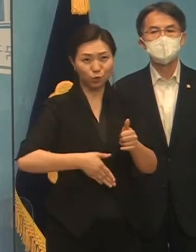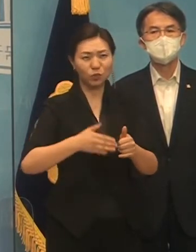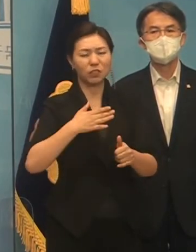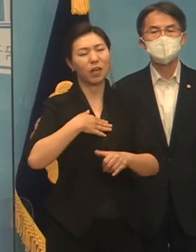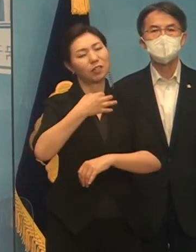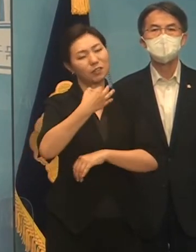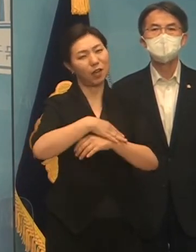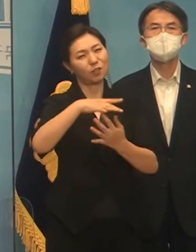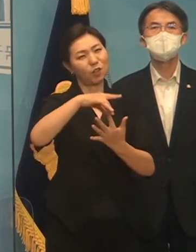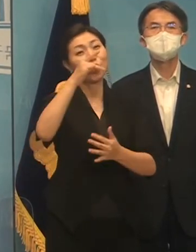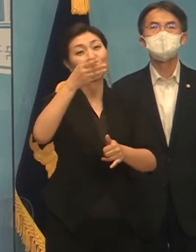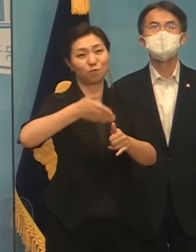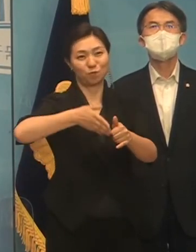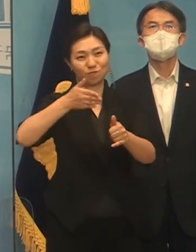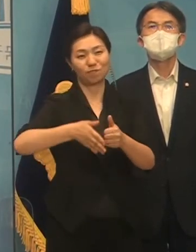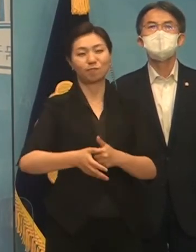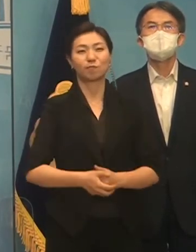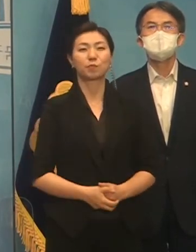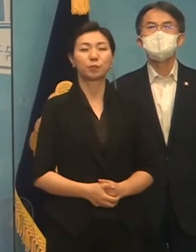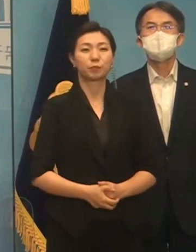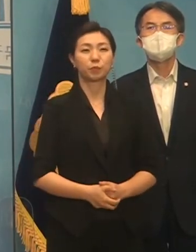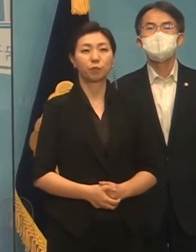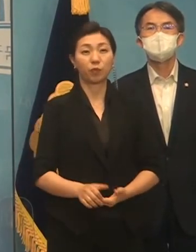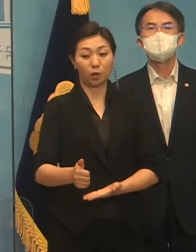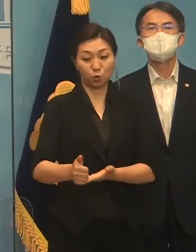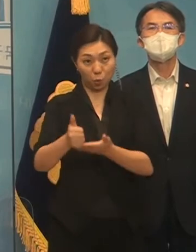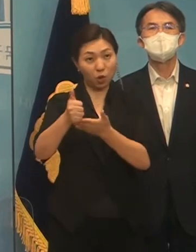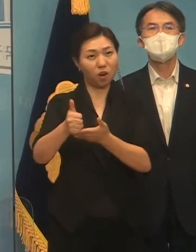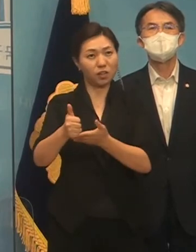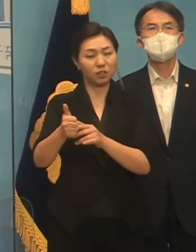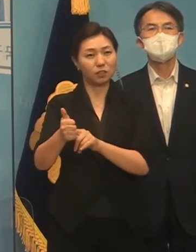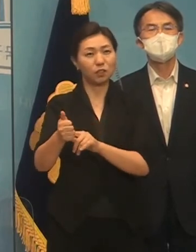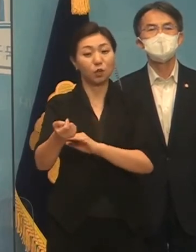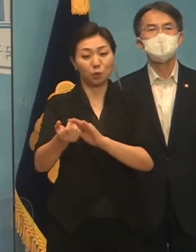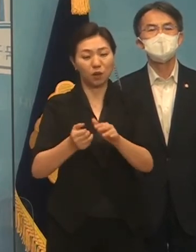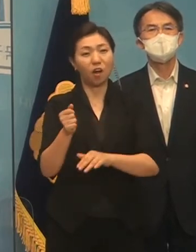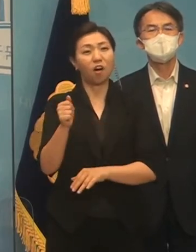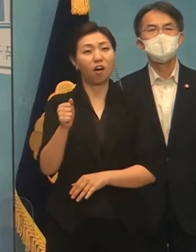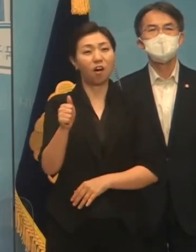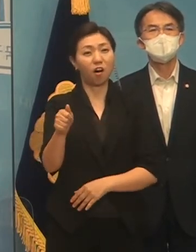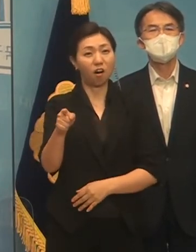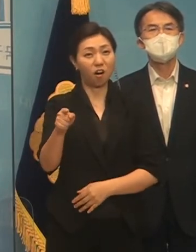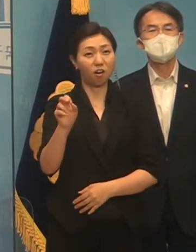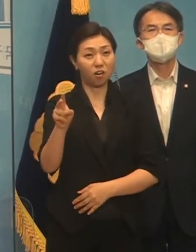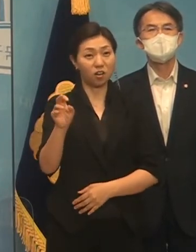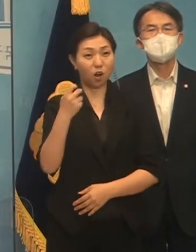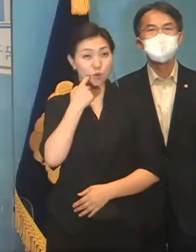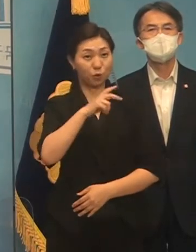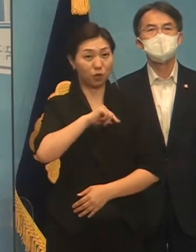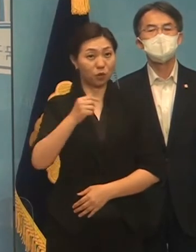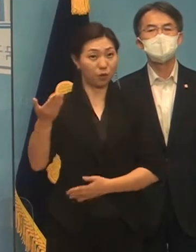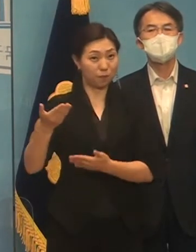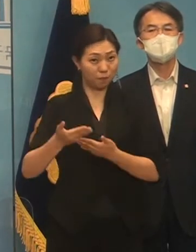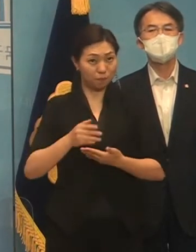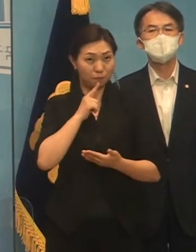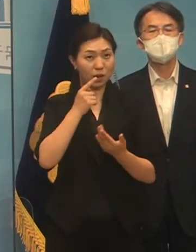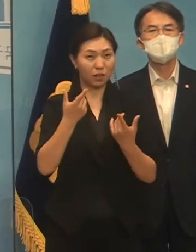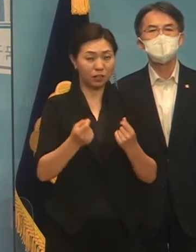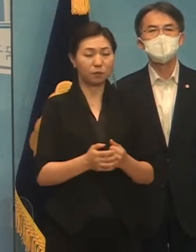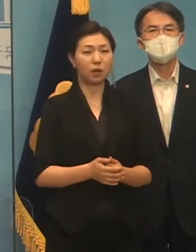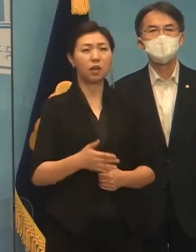사주셨으면 고맙겠습니다. 조금 아까 존경하는 허영 의원님께서도 말씀이 있으셨지만 지금까지는 제가